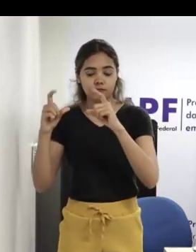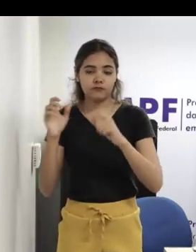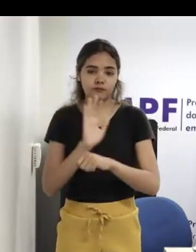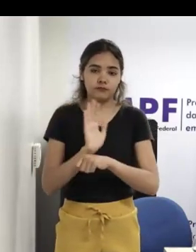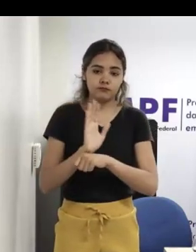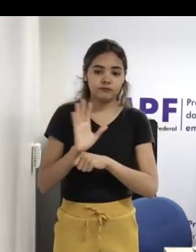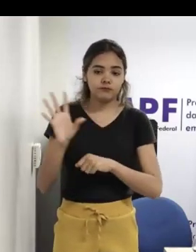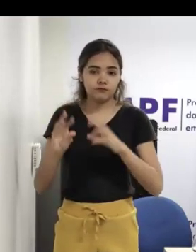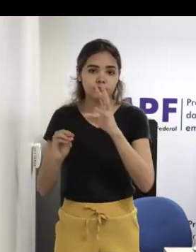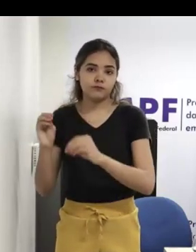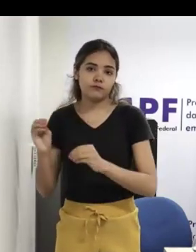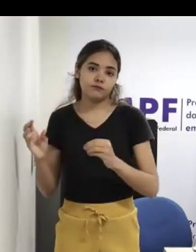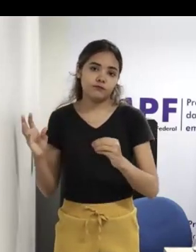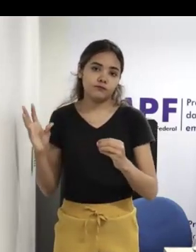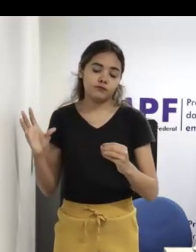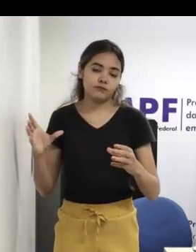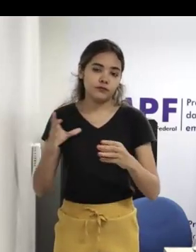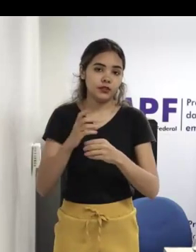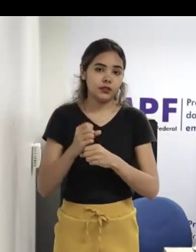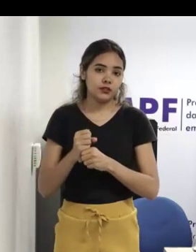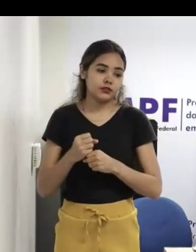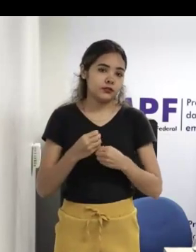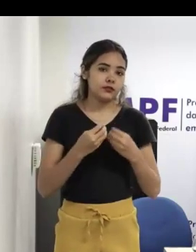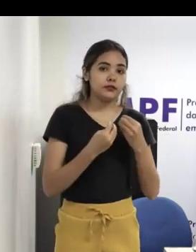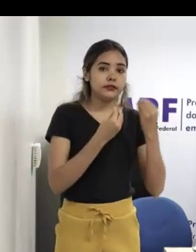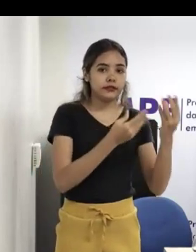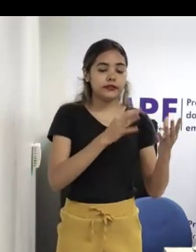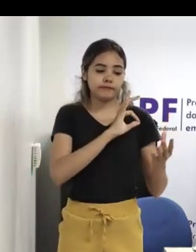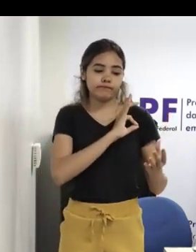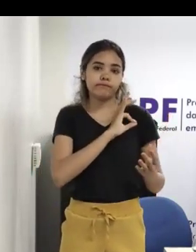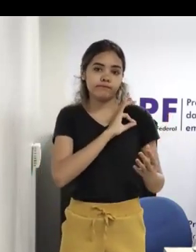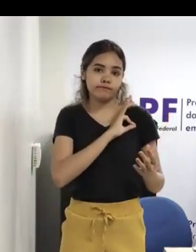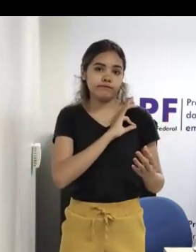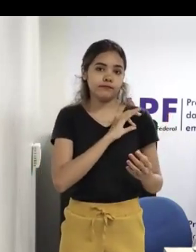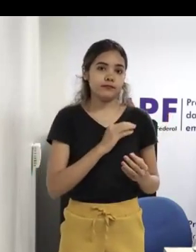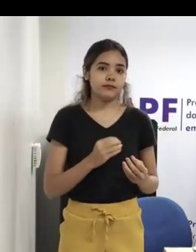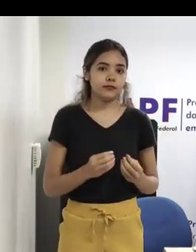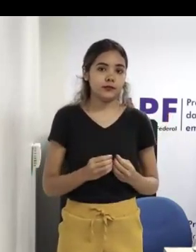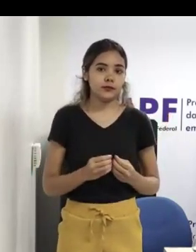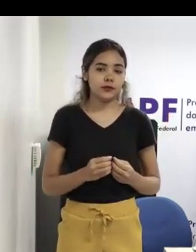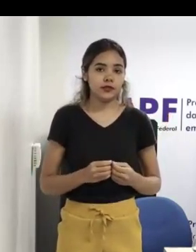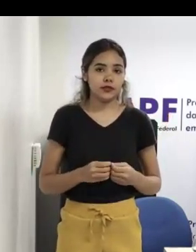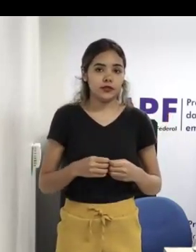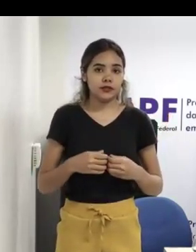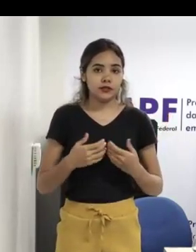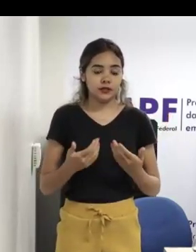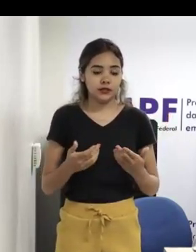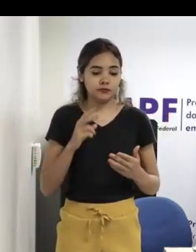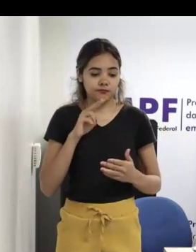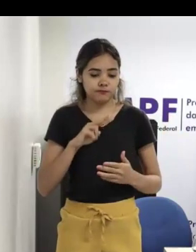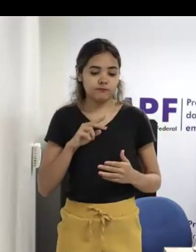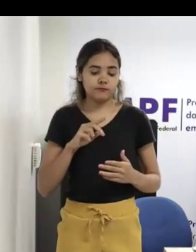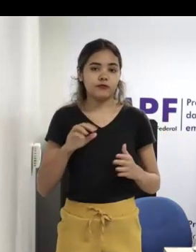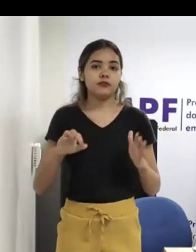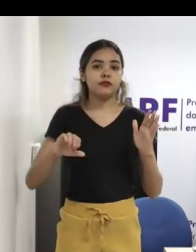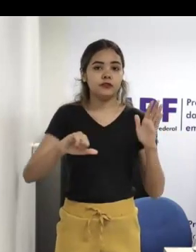para os membros do ministério público para fundamentarem melhor a sua opino delicto aí para tentar a condenação oferecimento da denúncia e